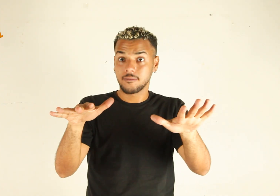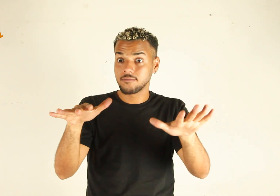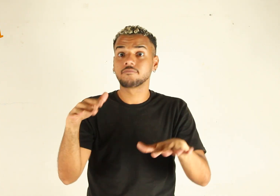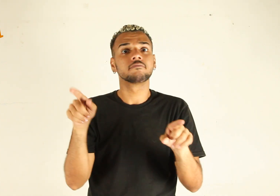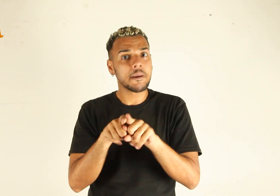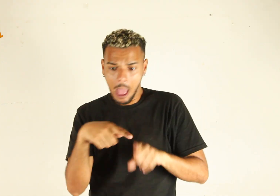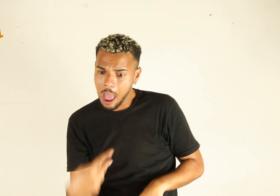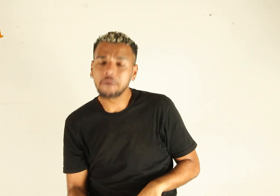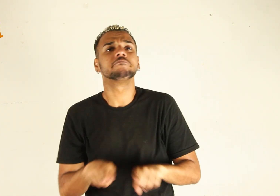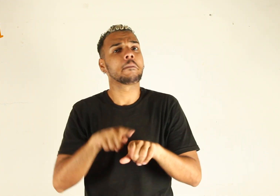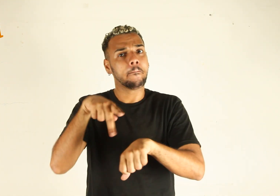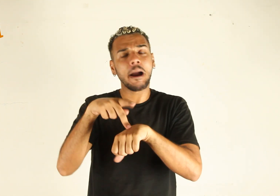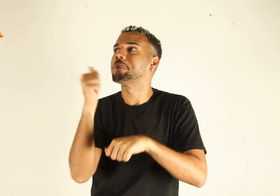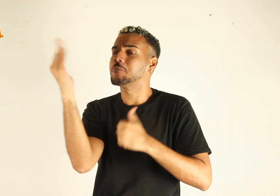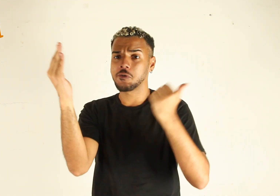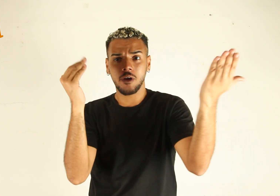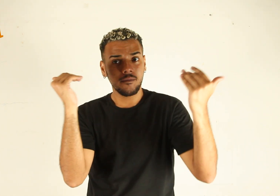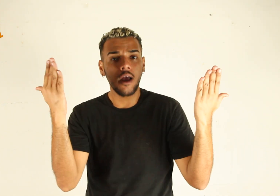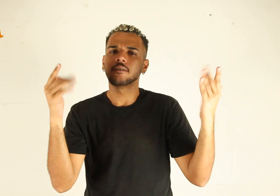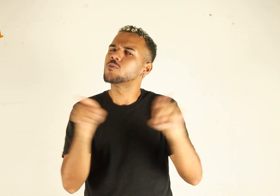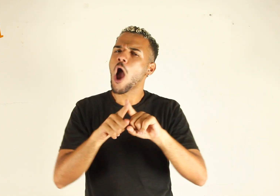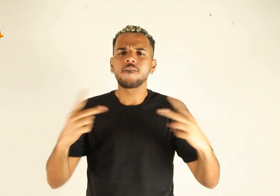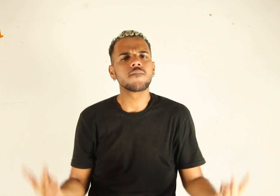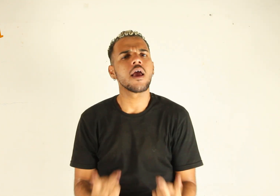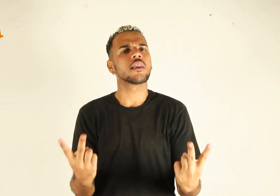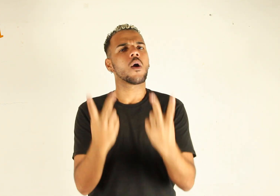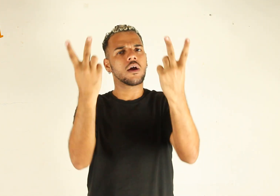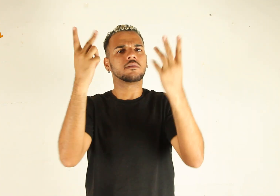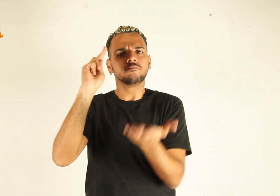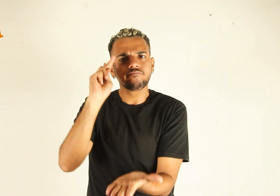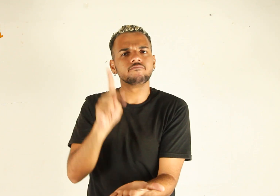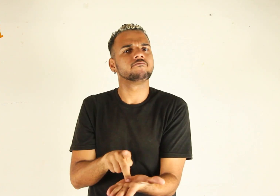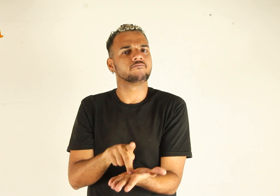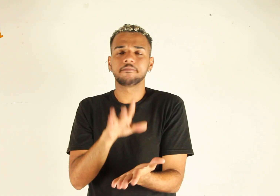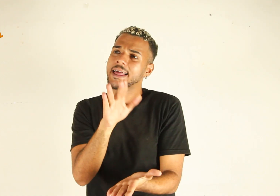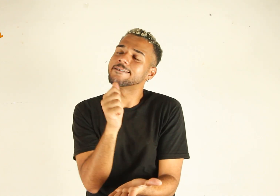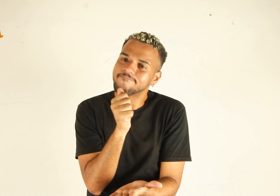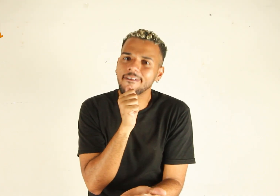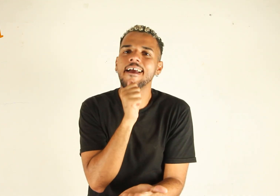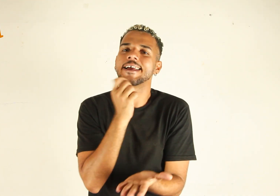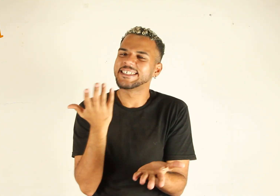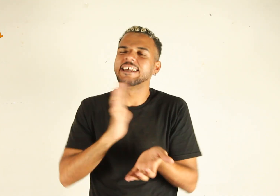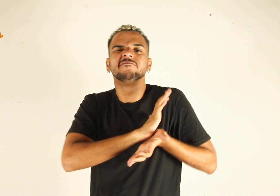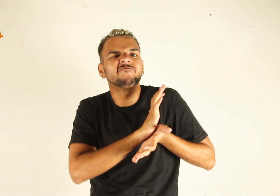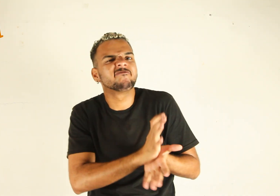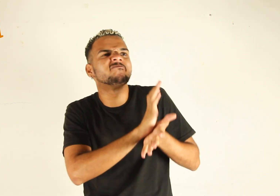seriam características da rainha ginga. A historiadora Mariana Brex pontuou que palavras